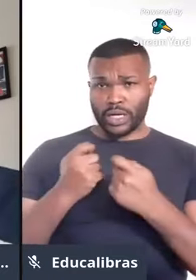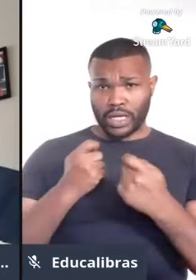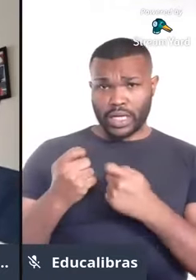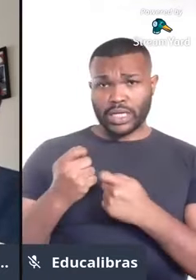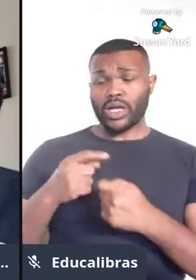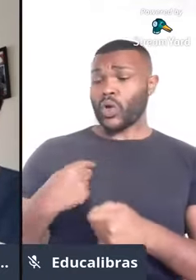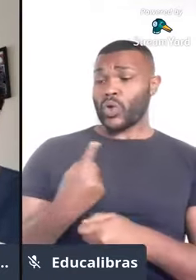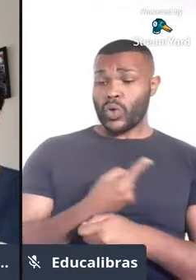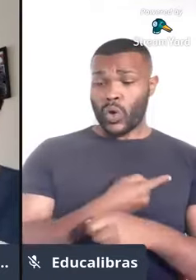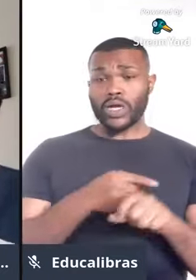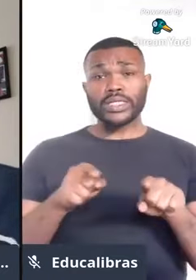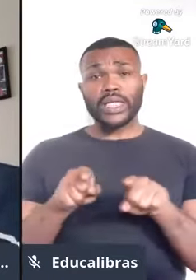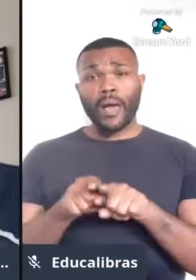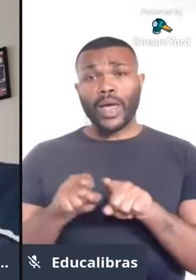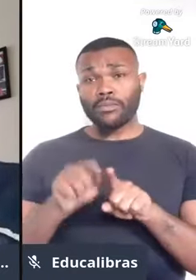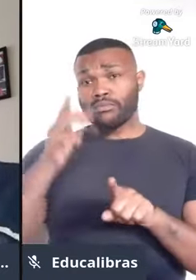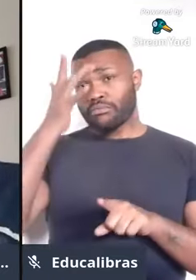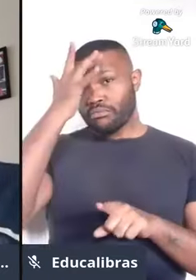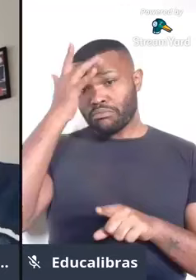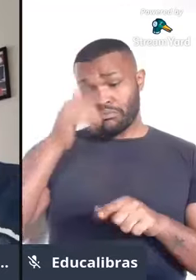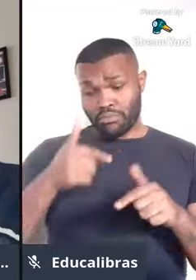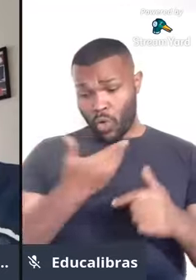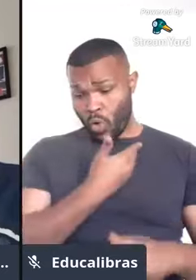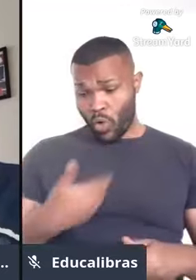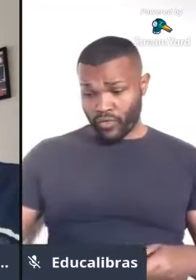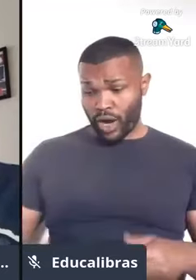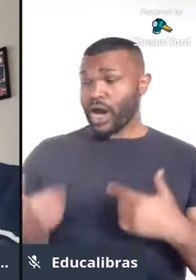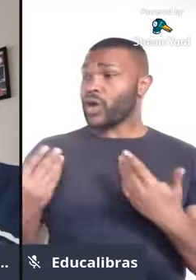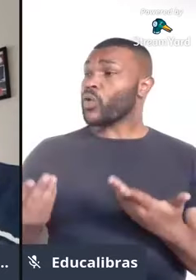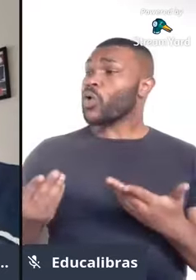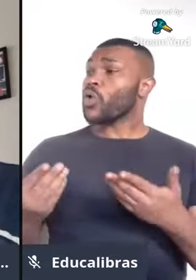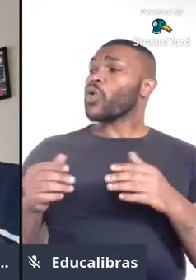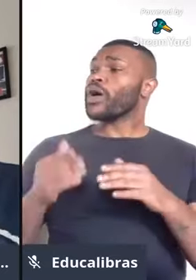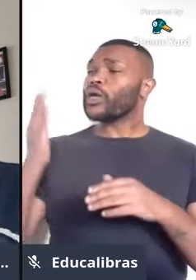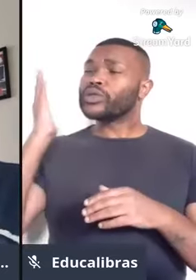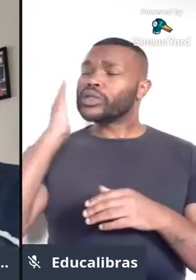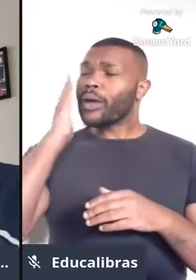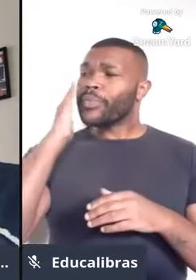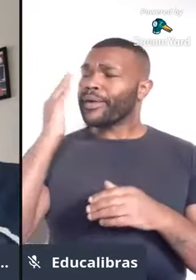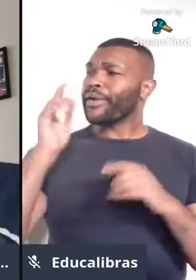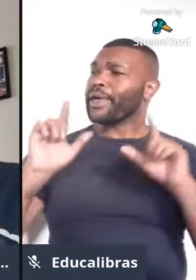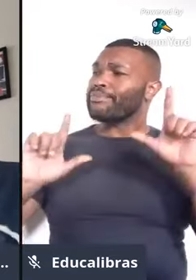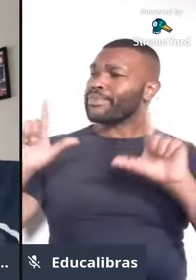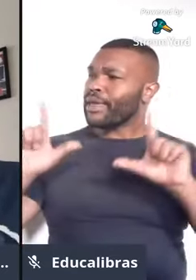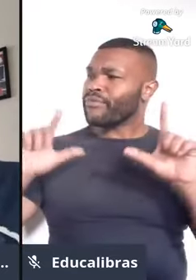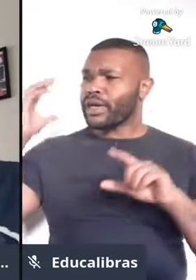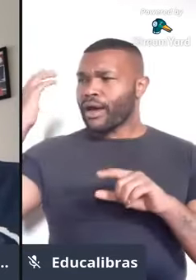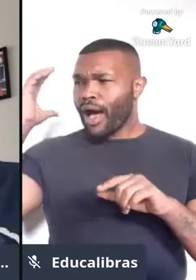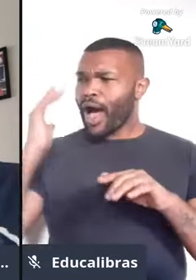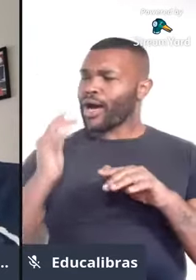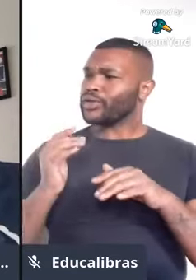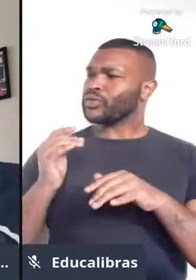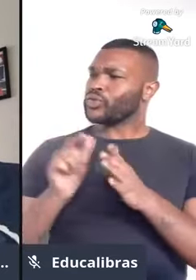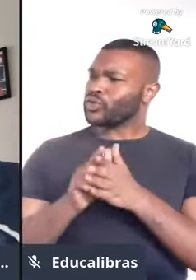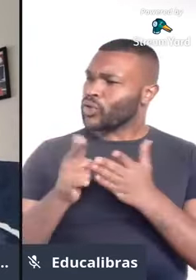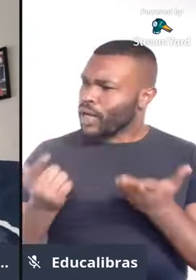setor público, outros tal, a imprensa continua, vamos dizer, correndo atrás do assunto?